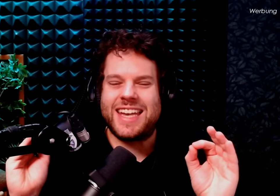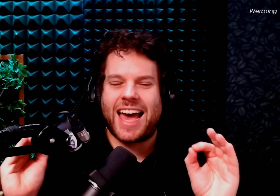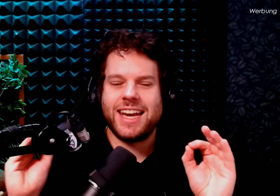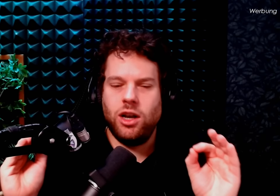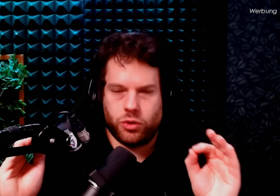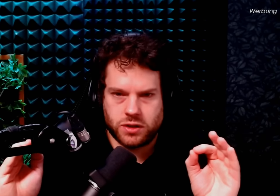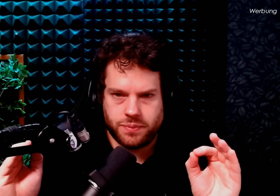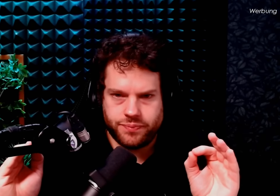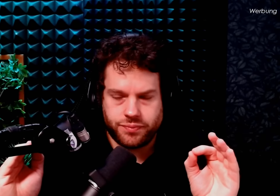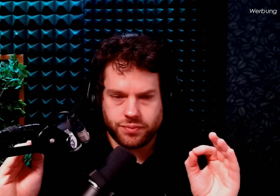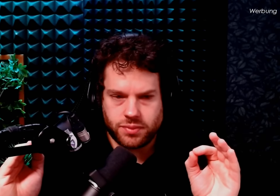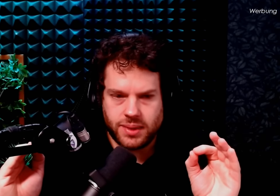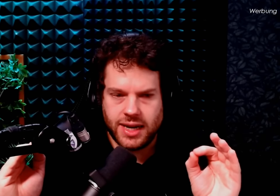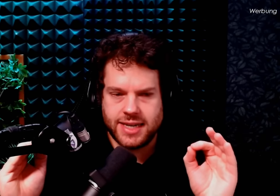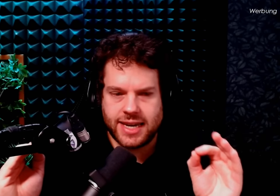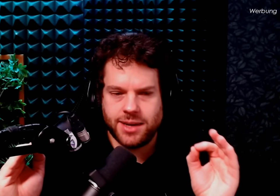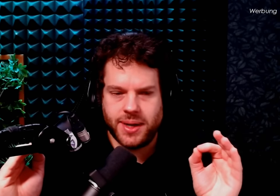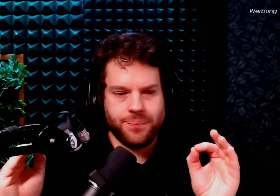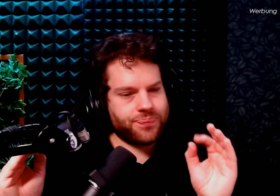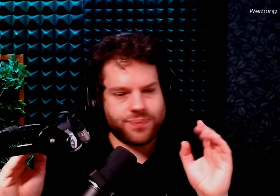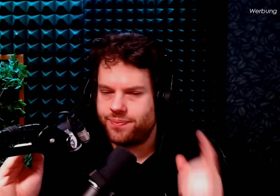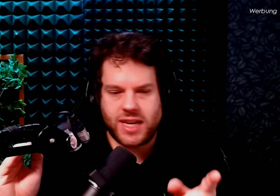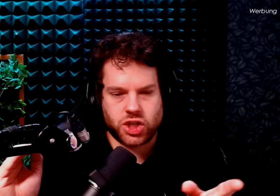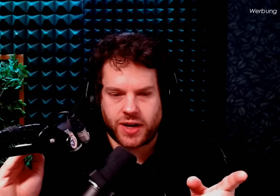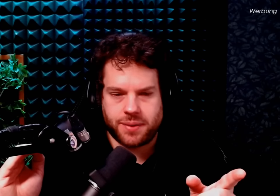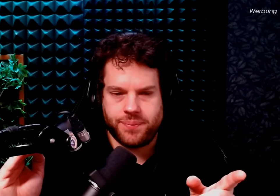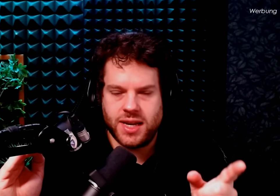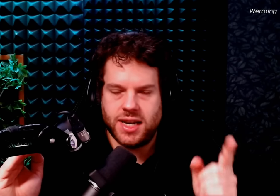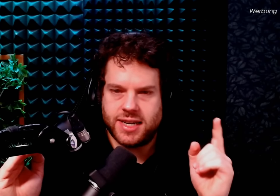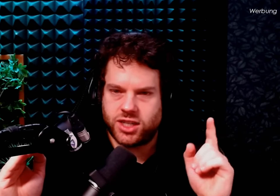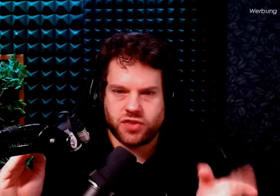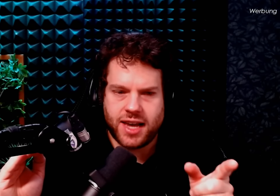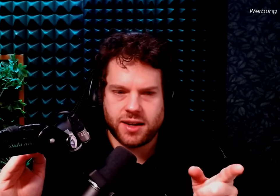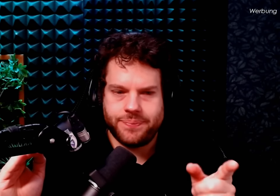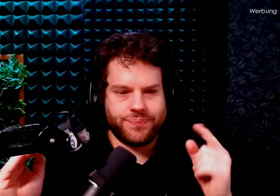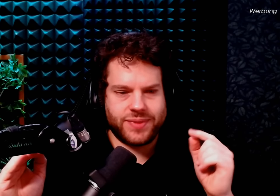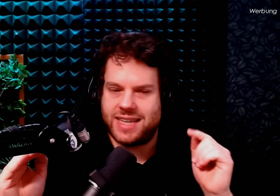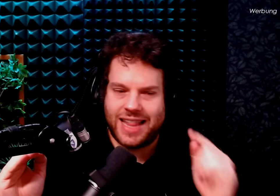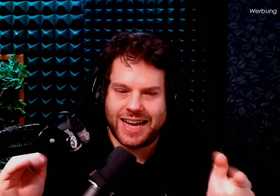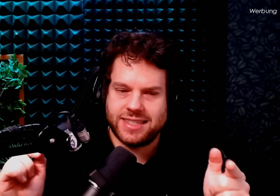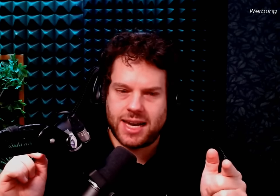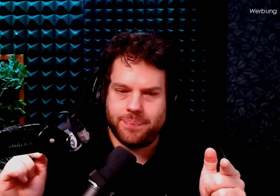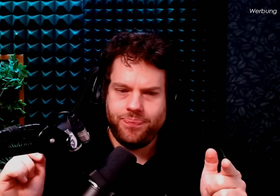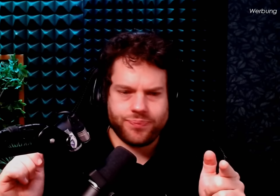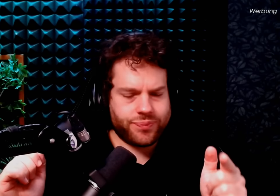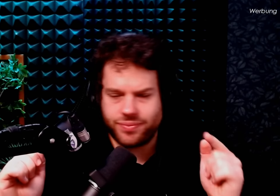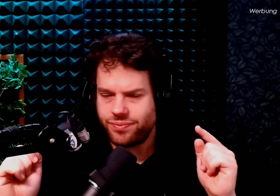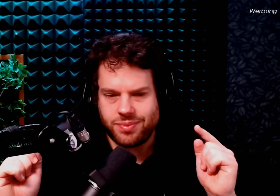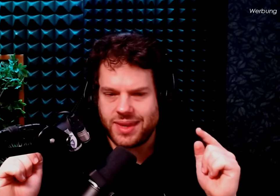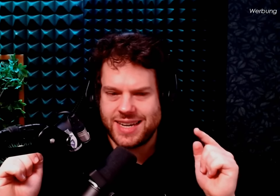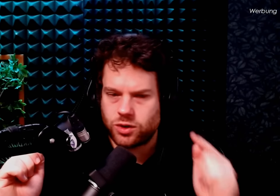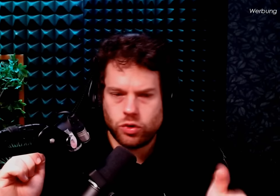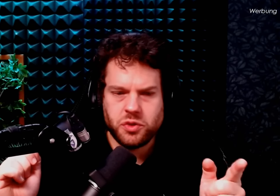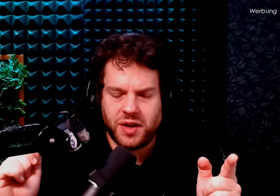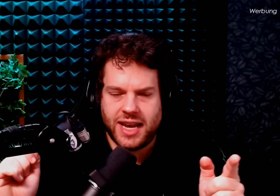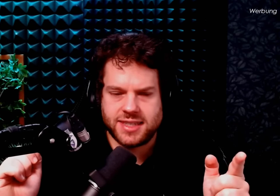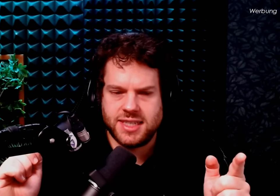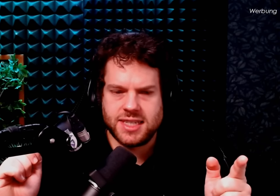bin gnadenlos. Ich denke mir, der ist schwach. Der ist schwach. Der ist langsam. Der ist unzuverlässig.